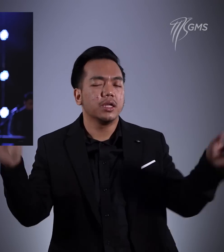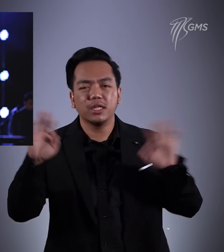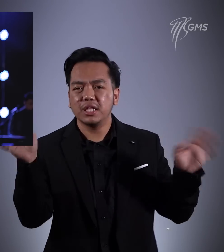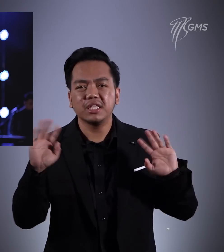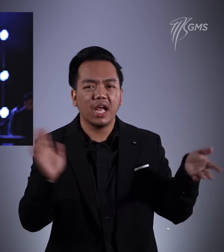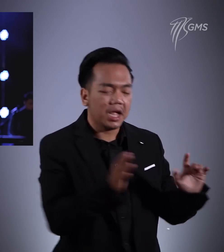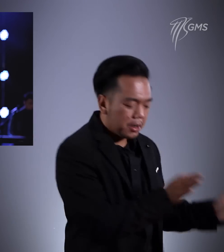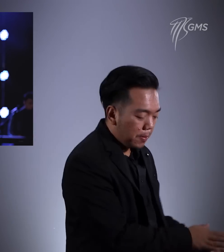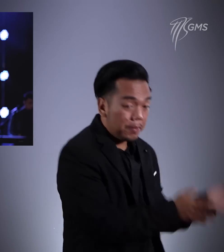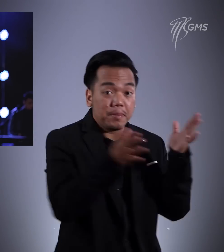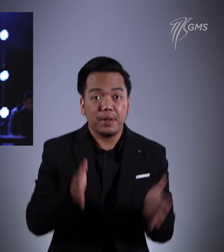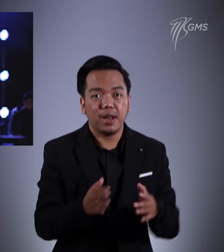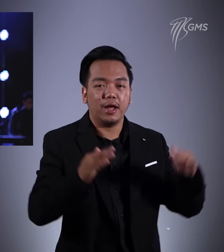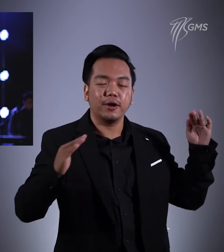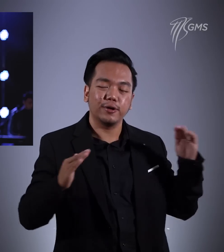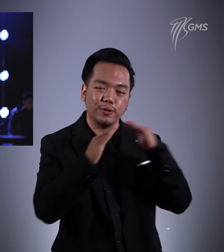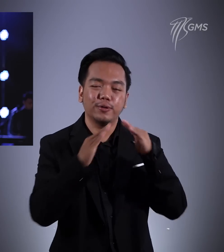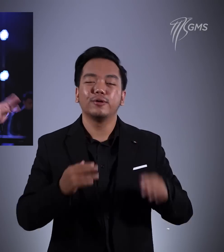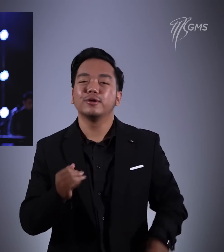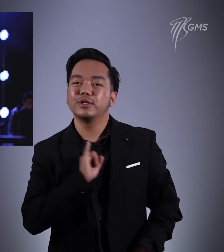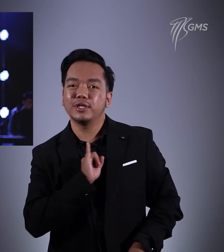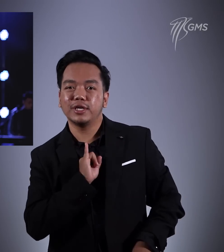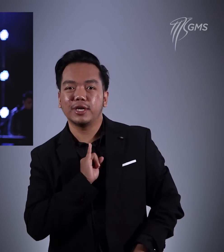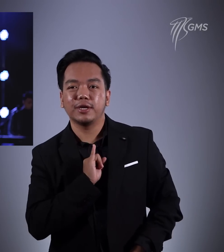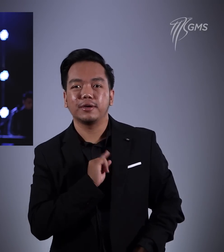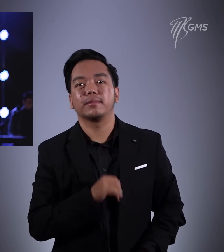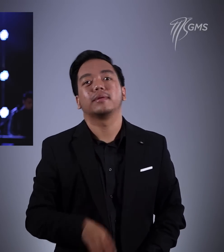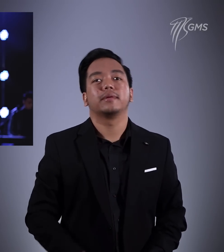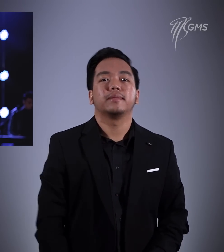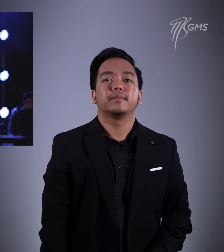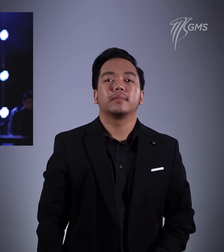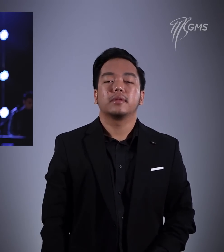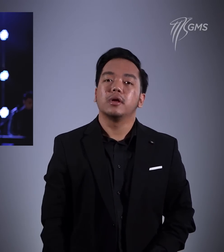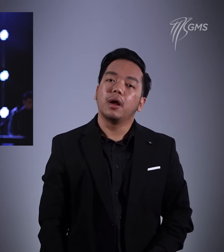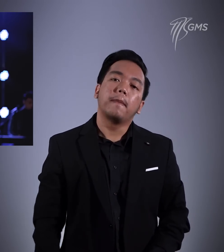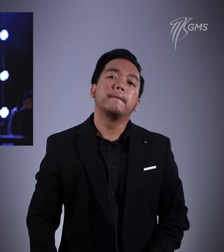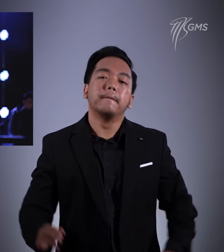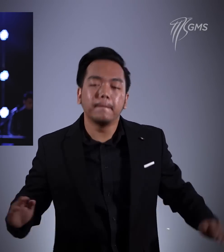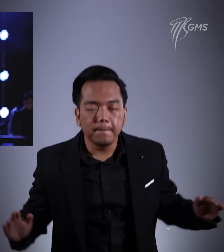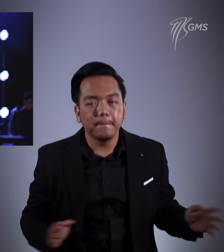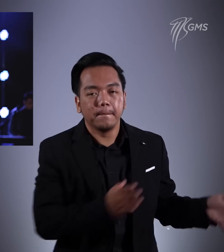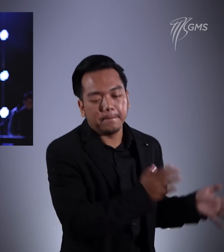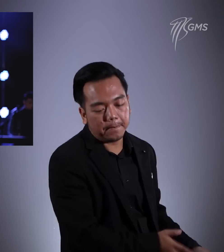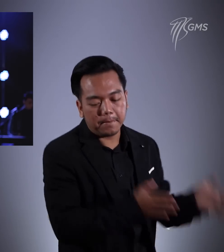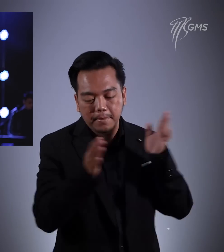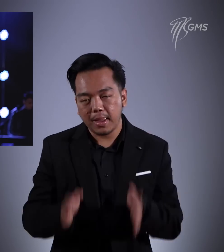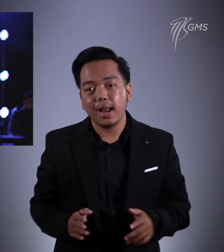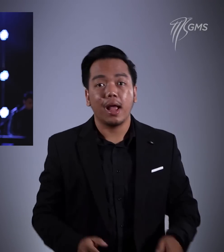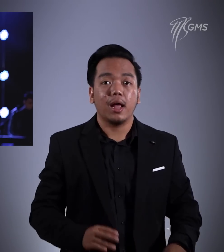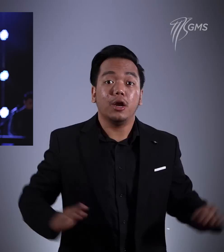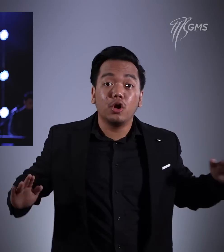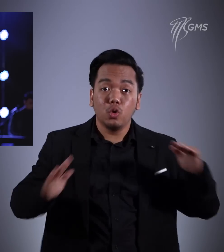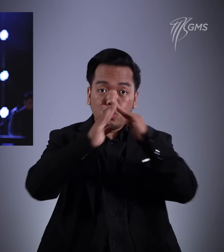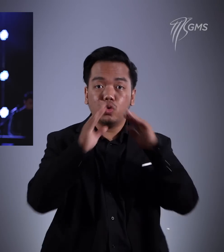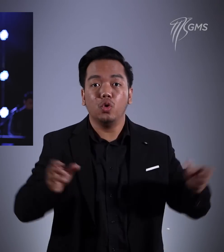gunung sendiri. Sambil kita memindahkan gunung kita, pindahkan gunung orang lain juga. Hari-hari ini jangan hidup egois ya,